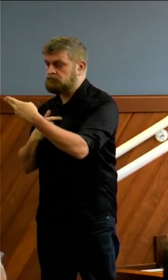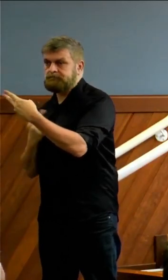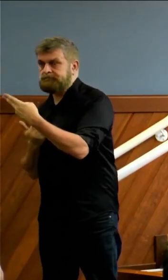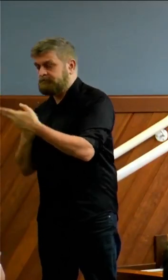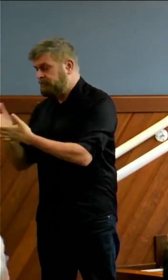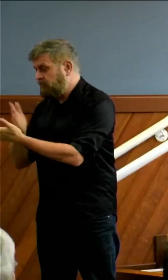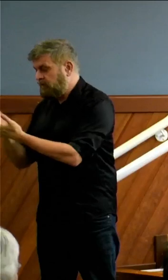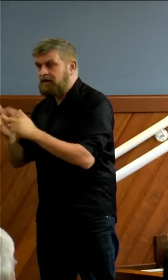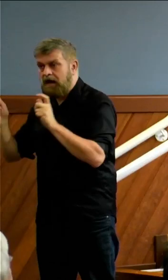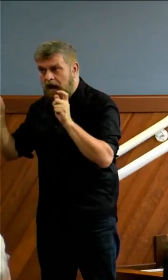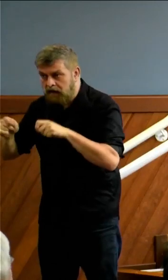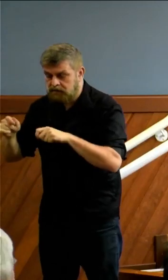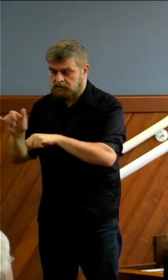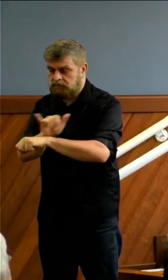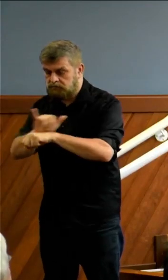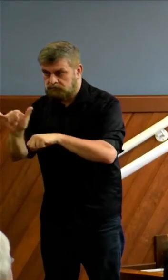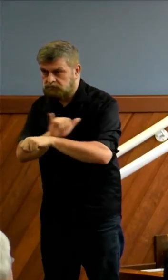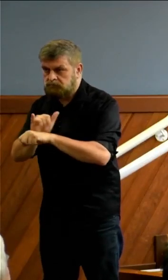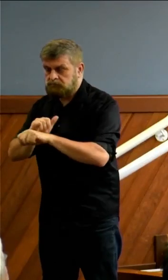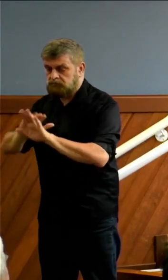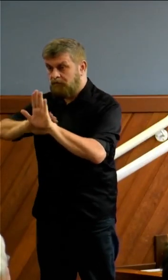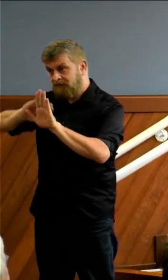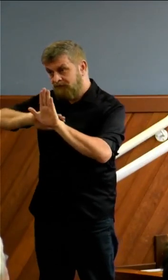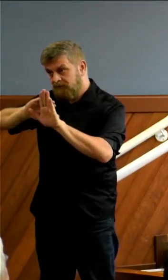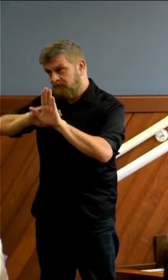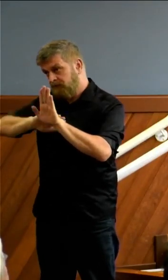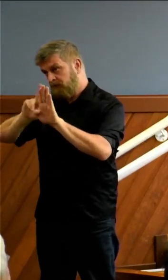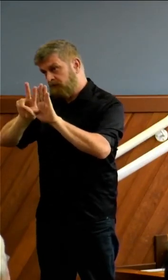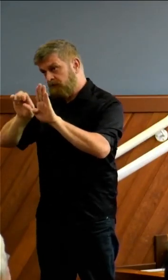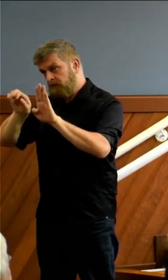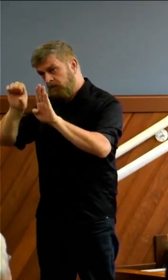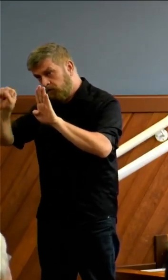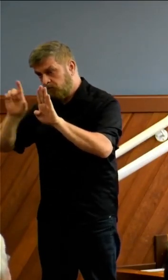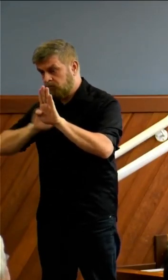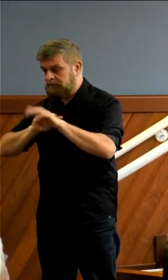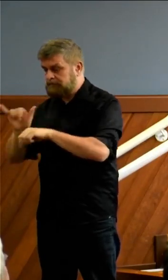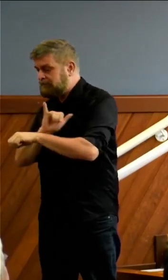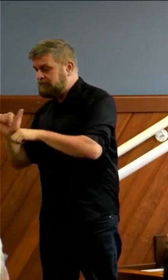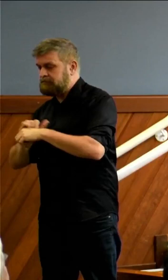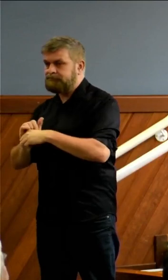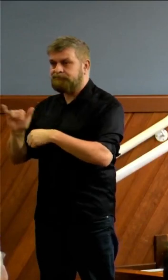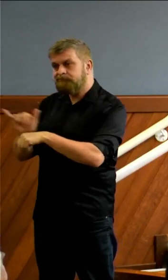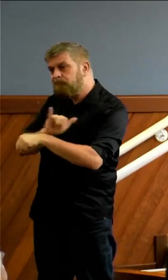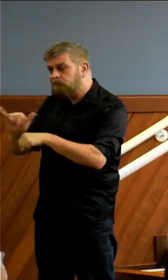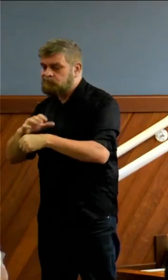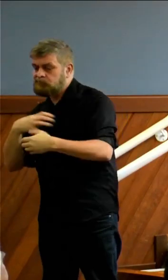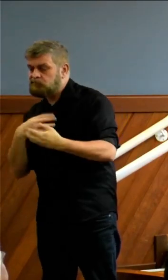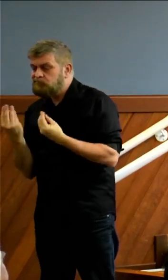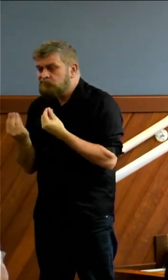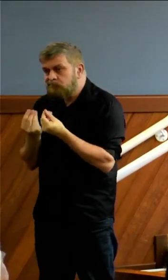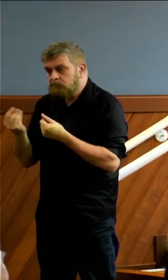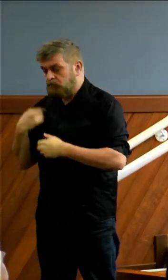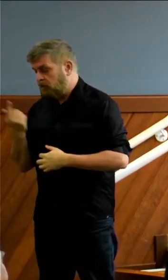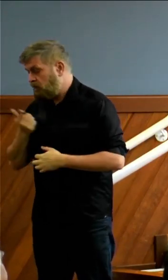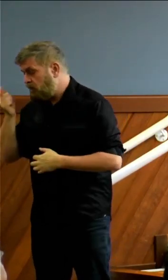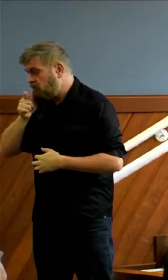página. Dá para fazer? Dá. Quero chamar de verso? Dá. São o quê? São subterfúgios, são jeitos da gente conseguir fazer com